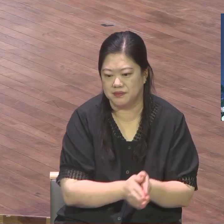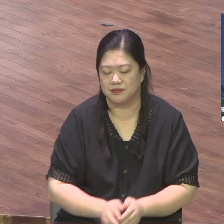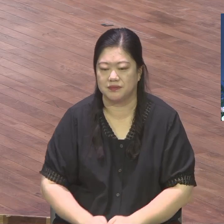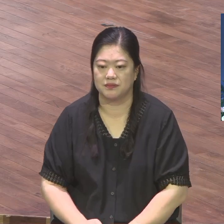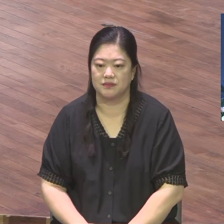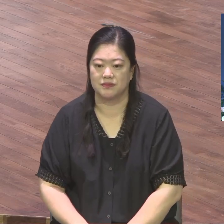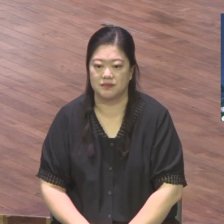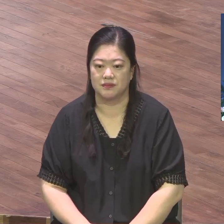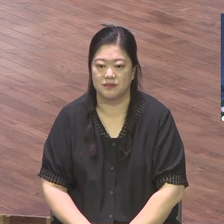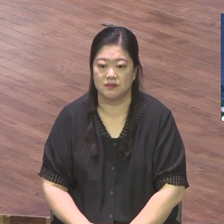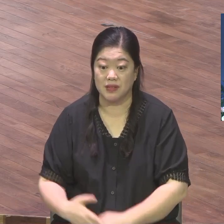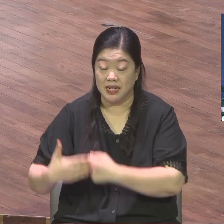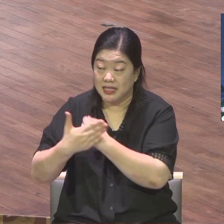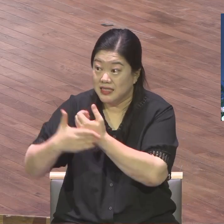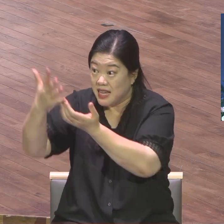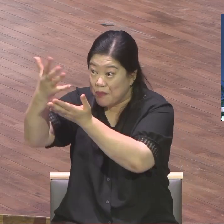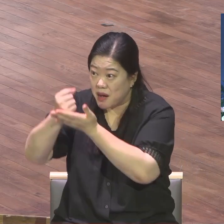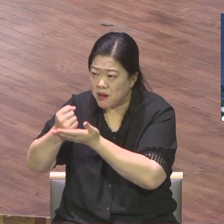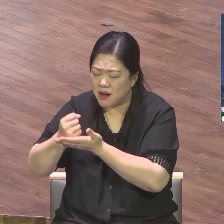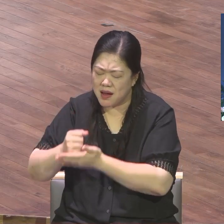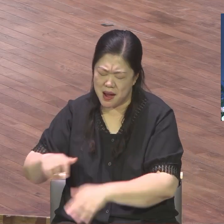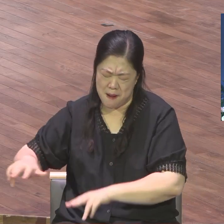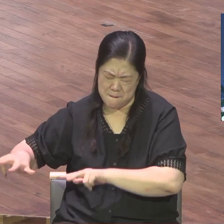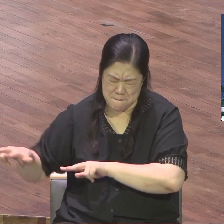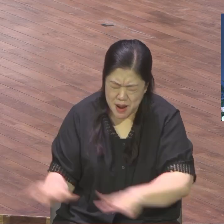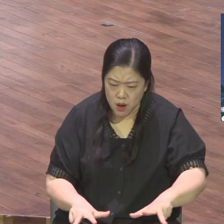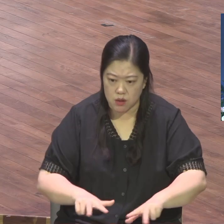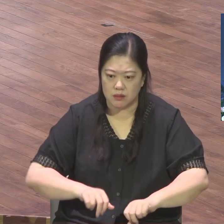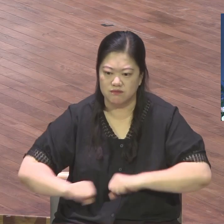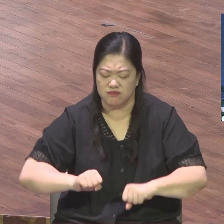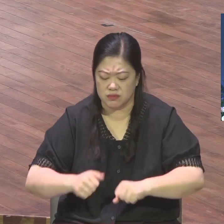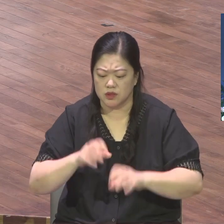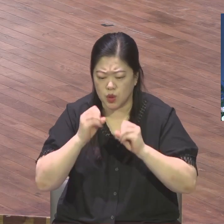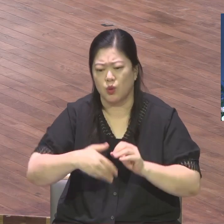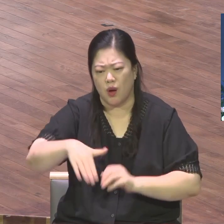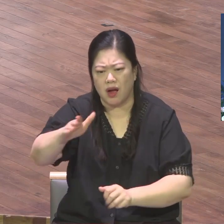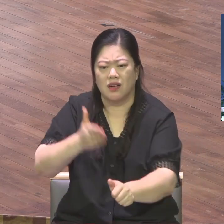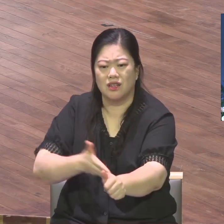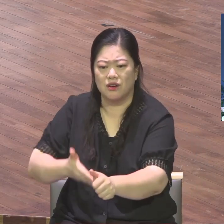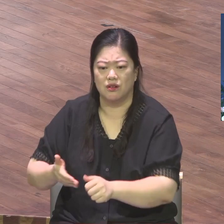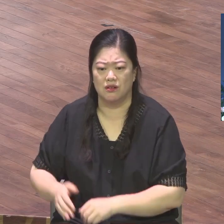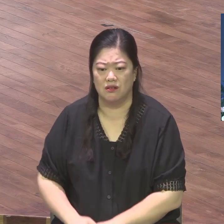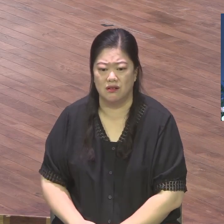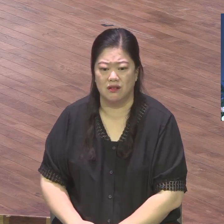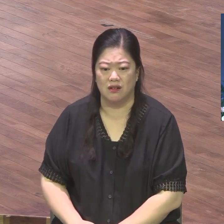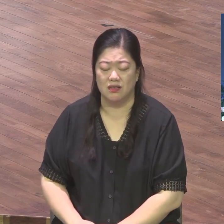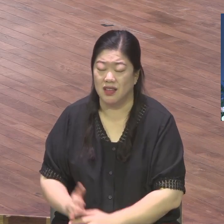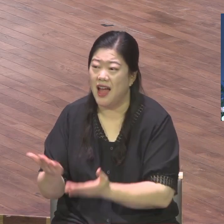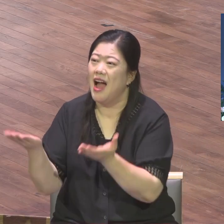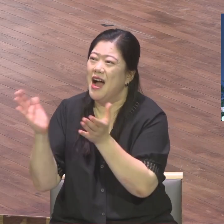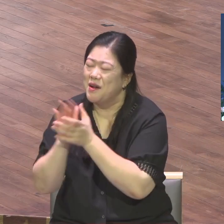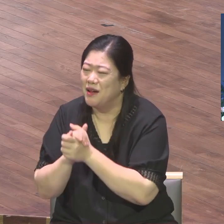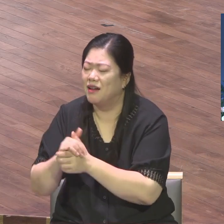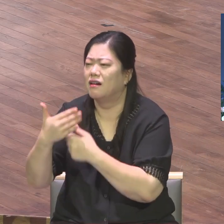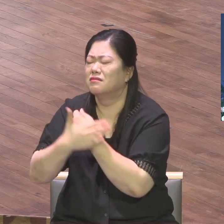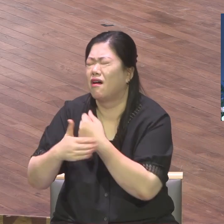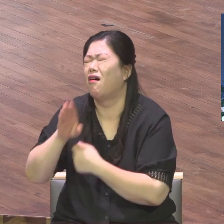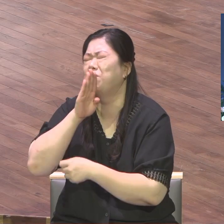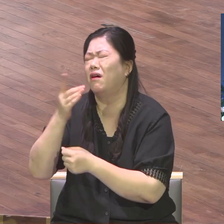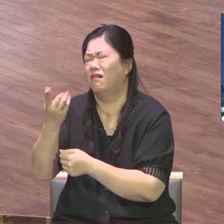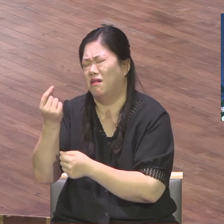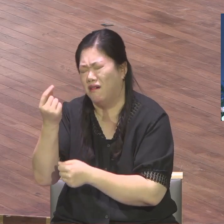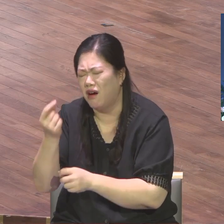받아 바로 실시하시기 바랍니다. 미루면 사단이 역사해버려요. 하나님 은혜의 축복 맛을 보여줄 수가